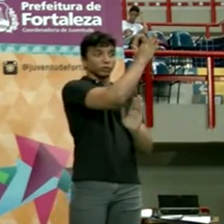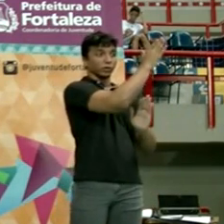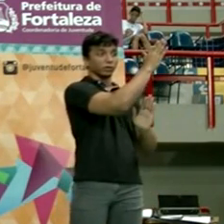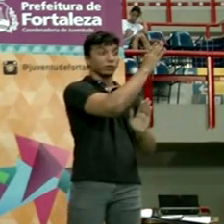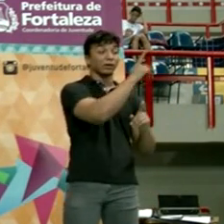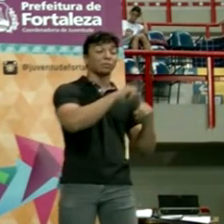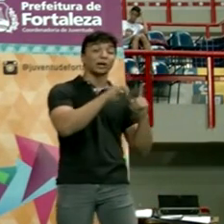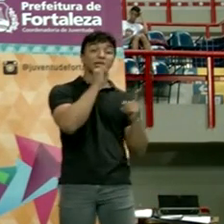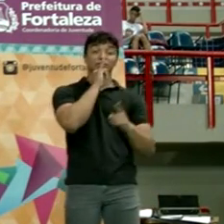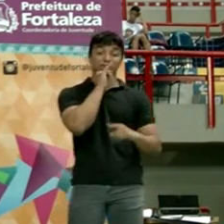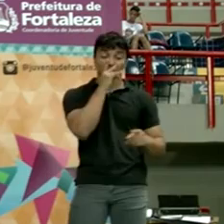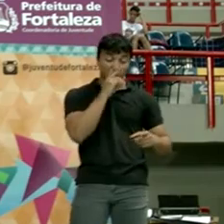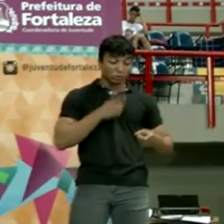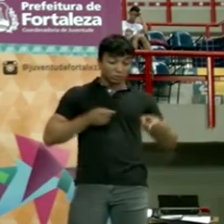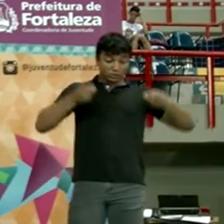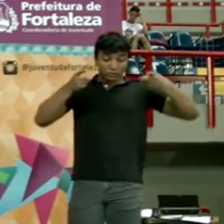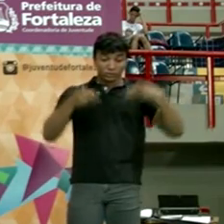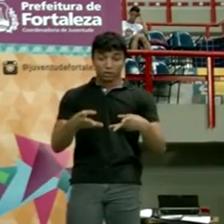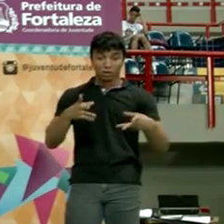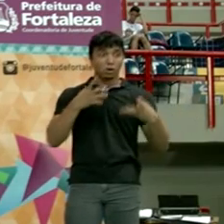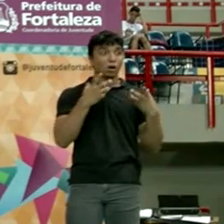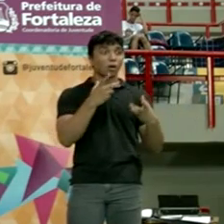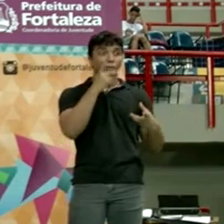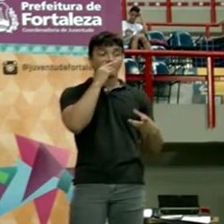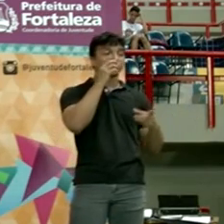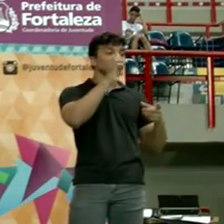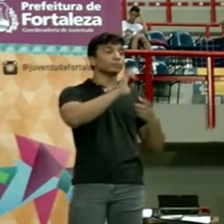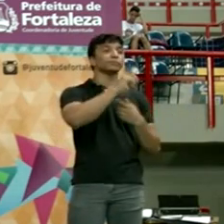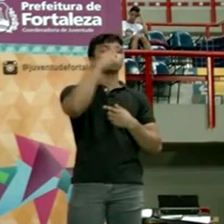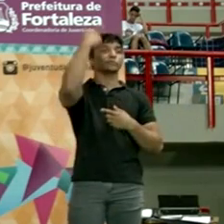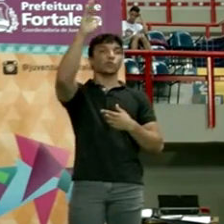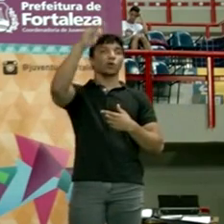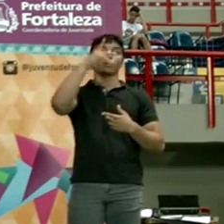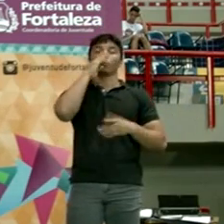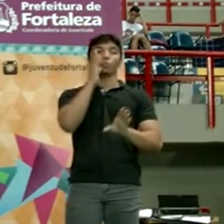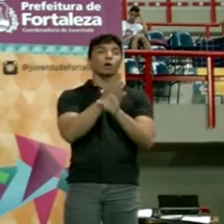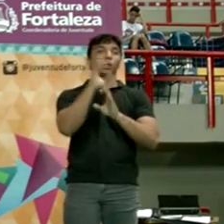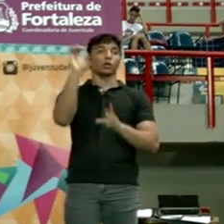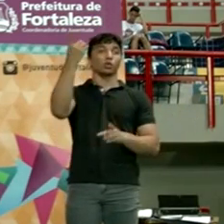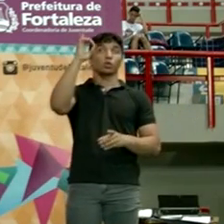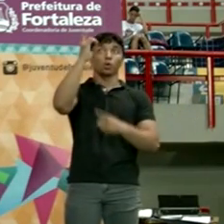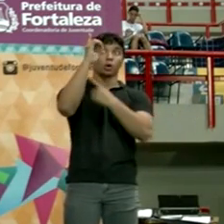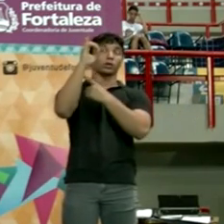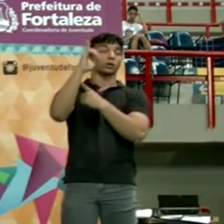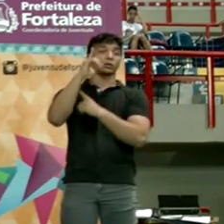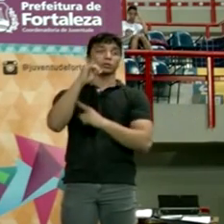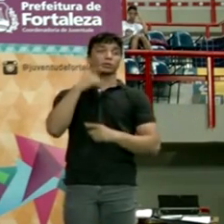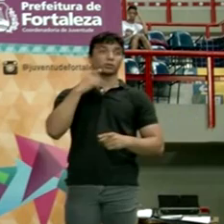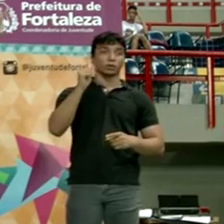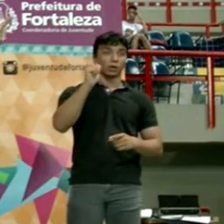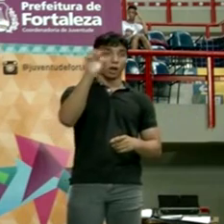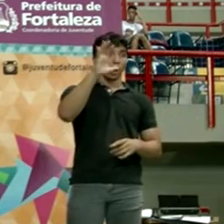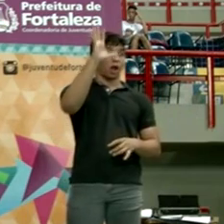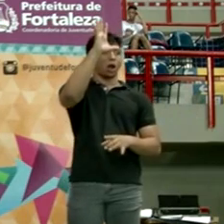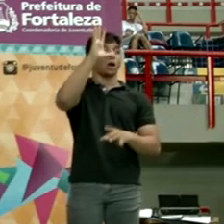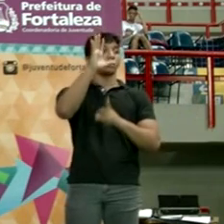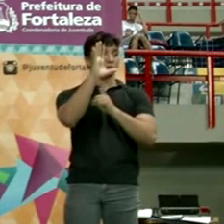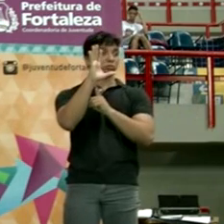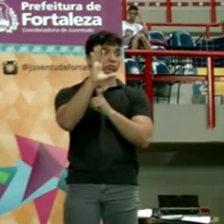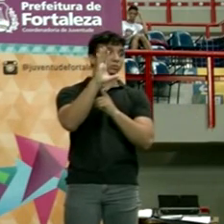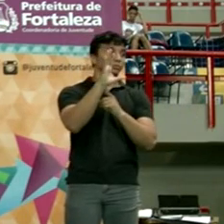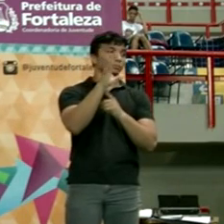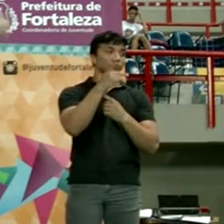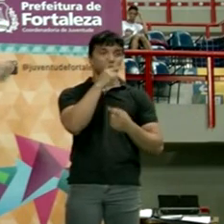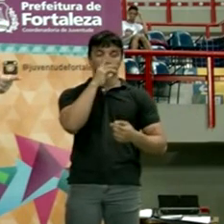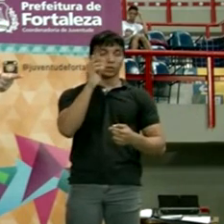entanto, se eu desisto de viajar para o exterior, porque o dólar está valendo muitos